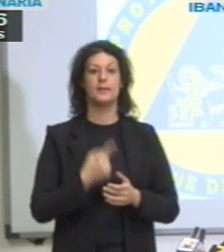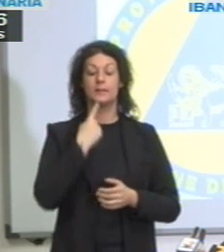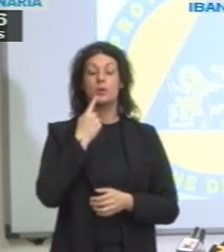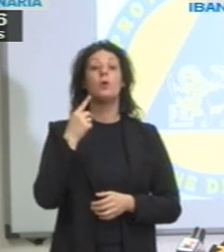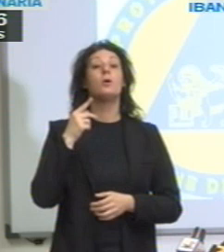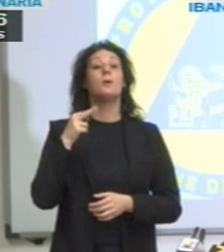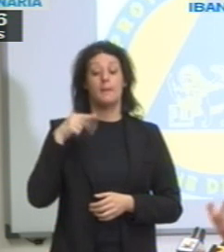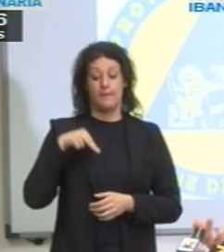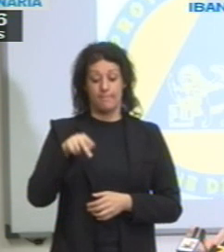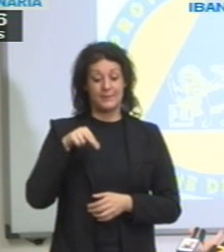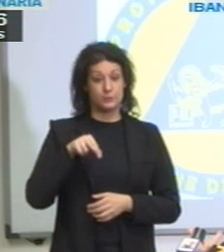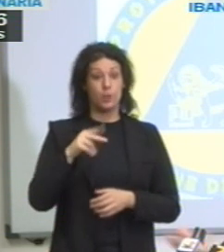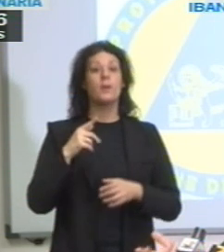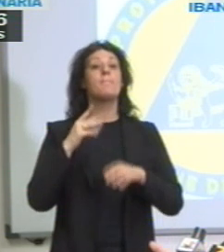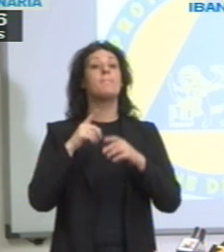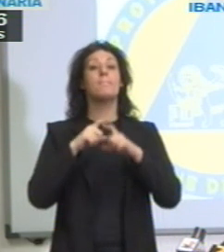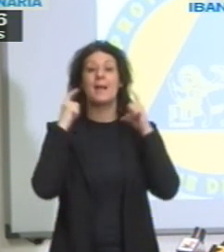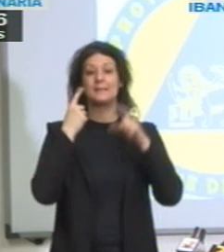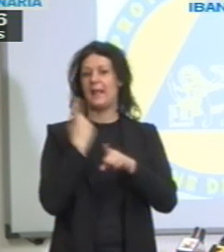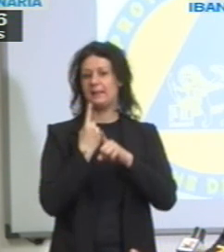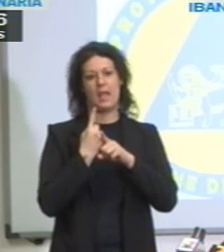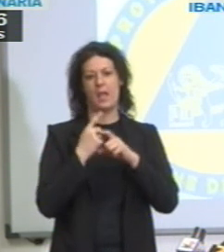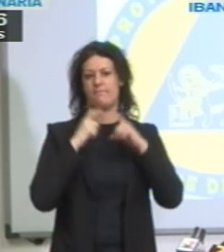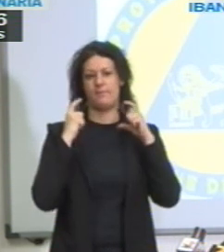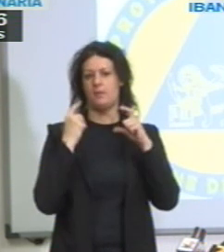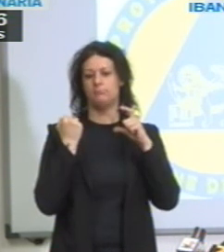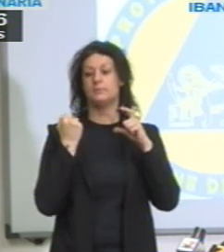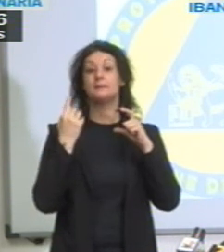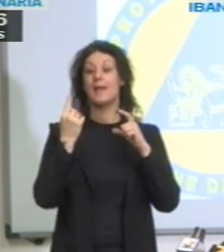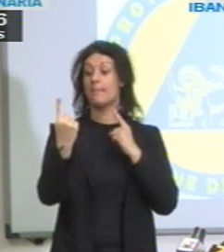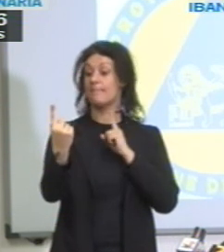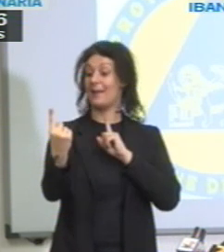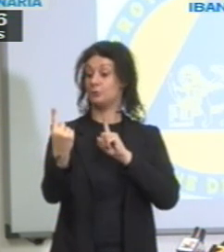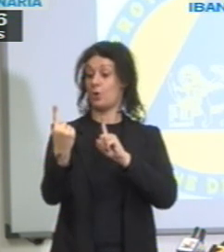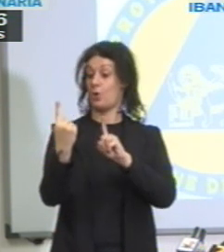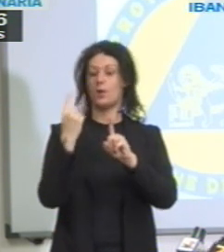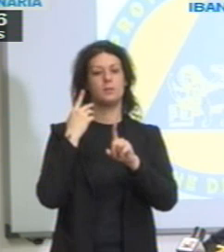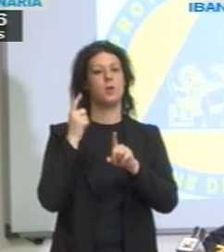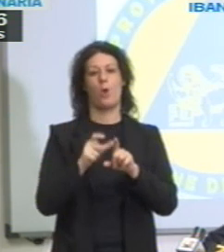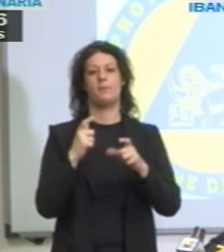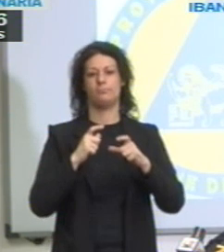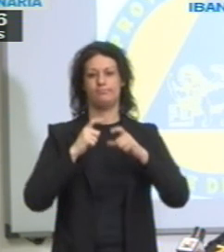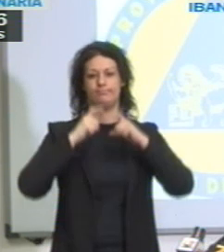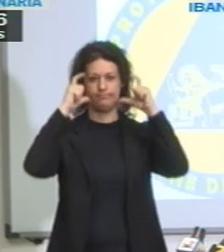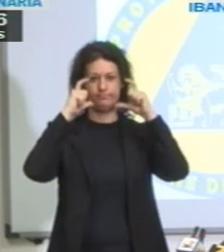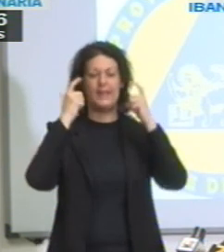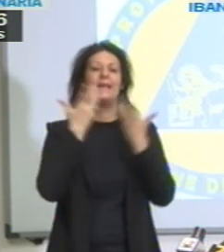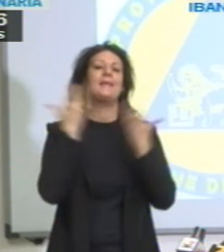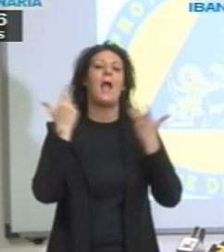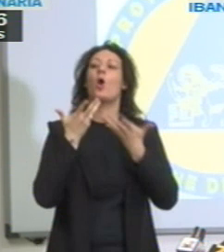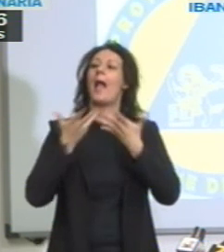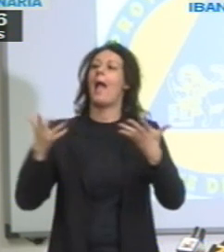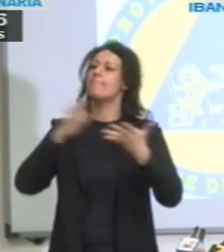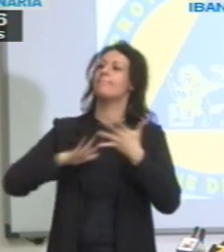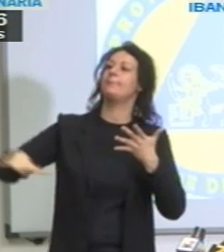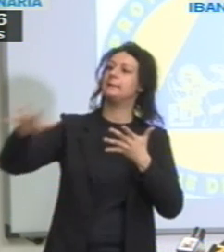a piedi, se la tira su. Semplice, ovvio che se sei in mezzo ai campi da solo non ti serve la mascherina, però non dobbiamo arrivare